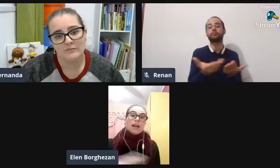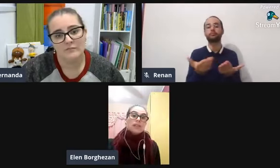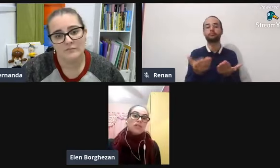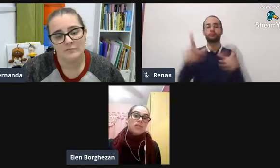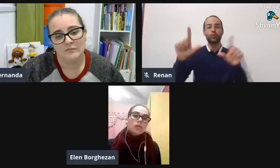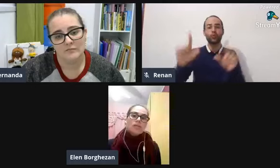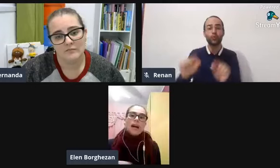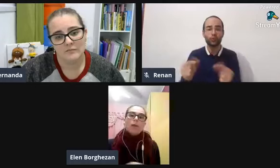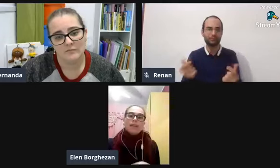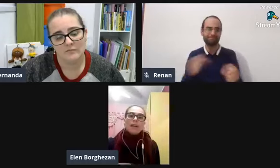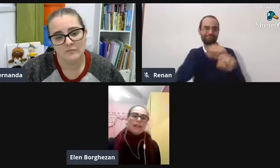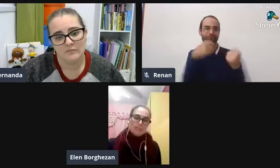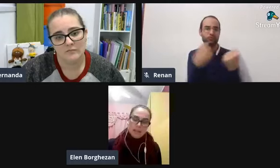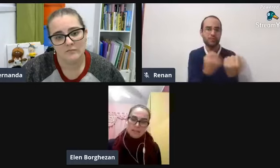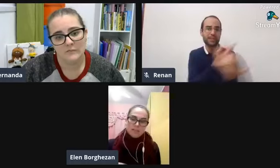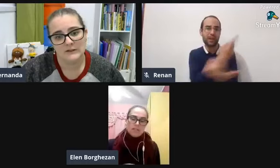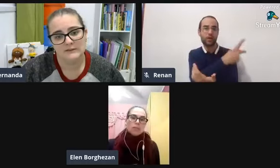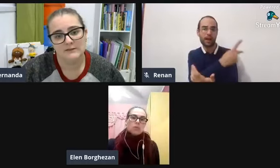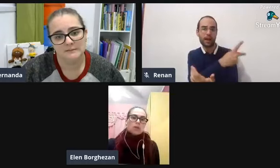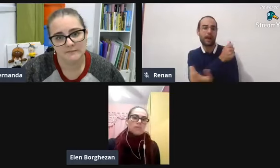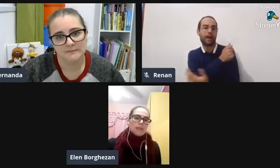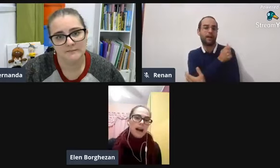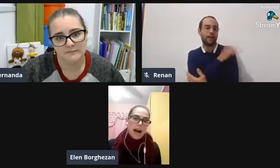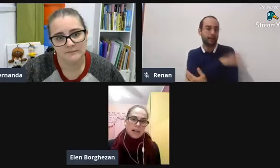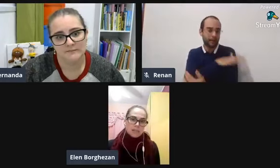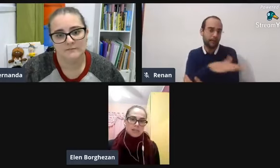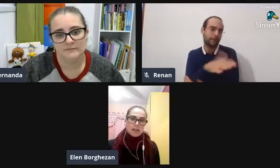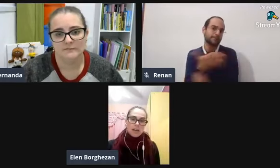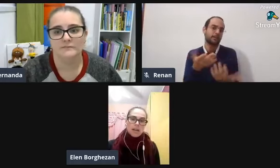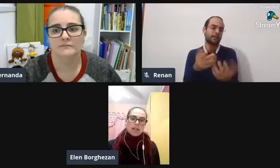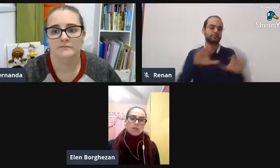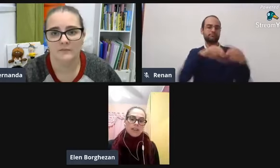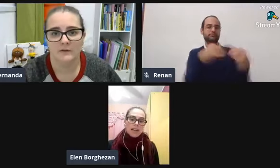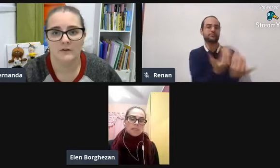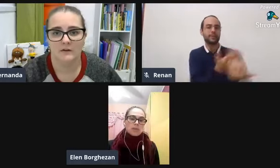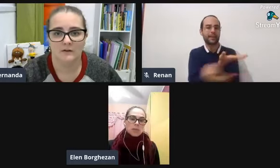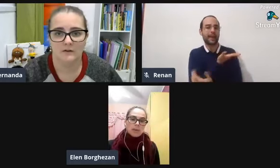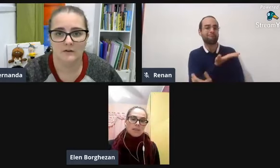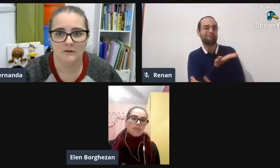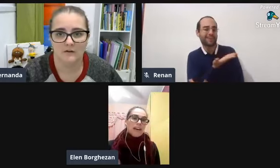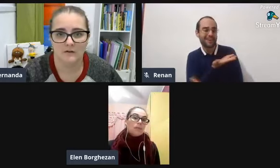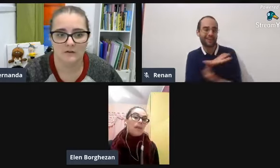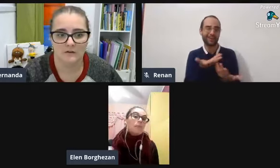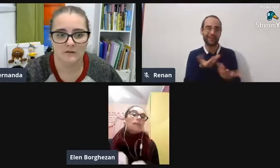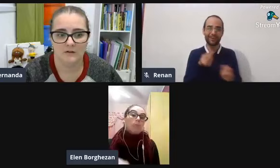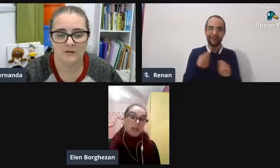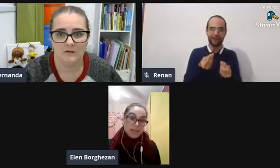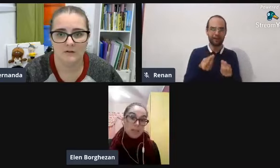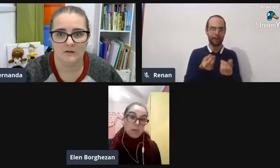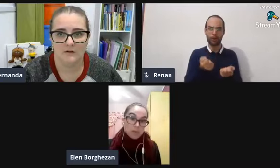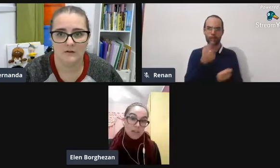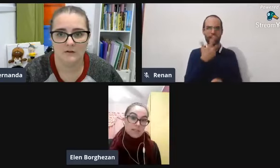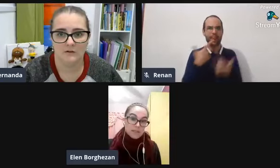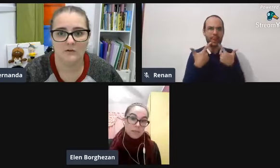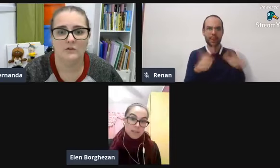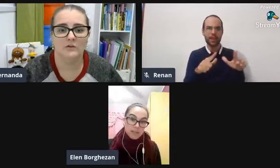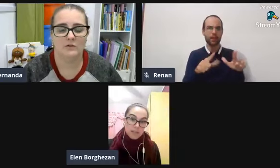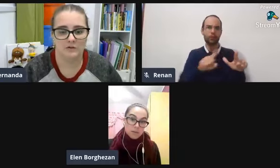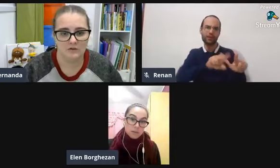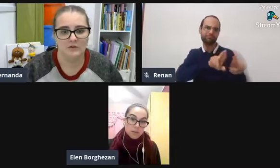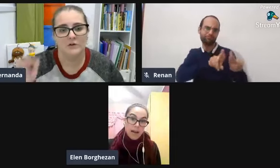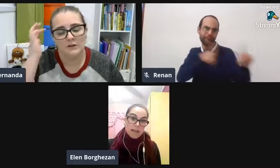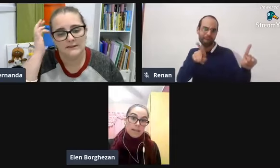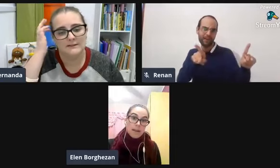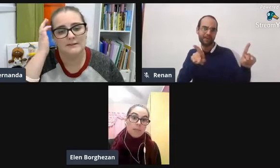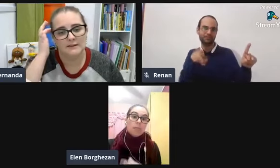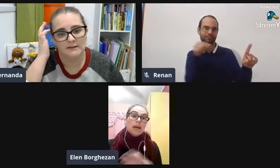de social deles, de círculo de amizades, que tu vê que as pessoas não falam a mesma língua quando eles estão